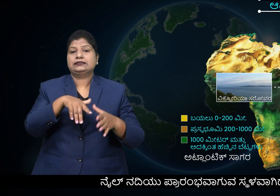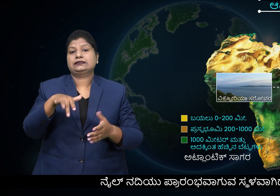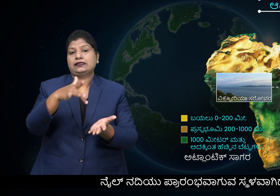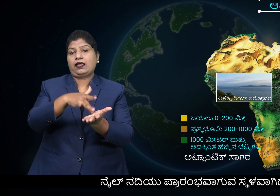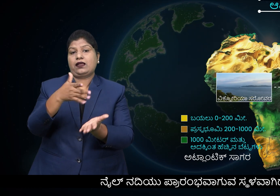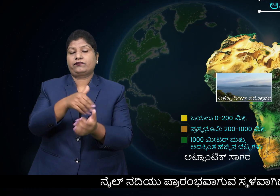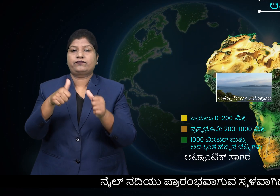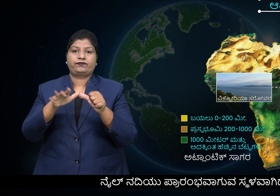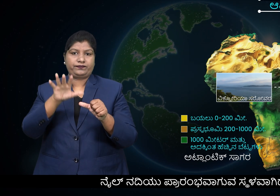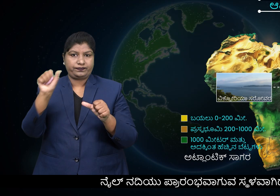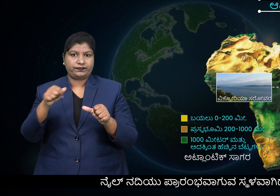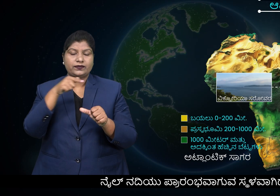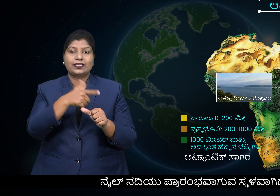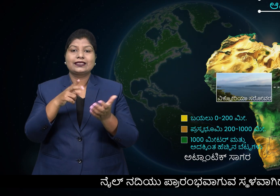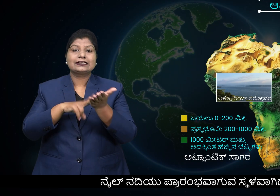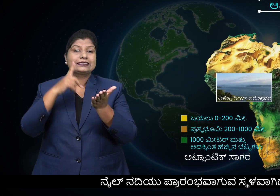ಸ್ಥಳವಾಗಿದೆ.